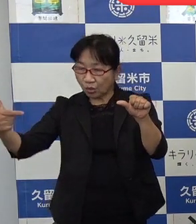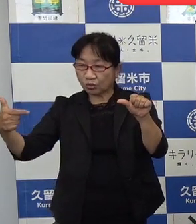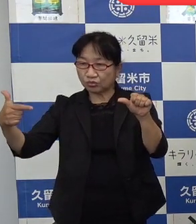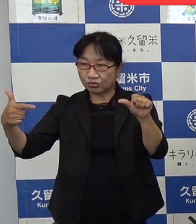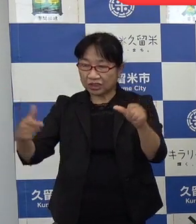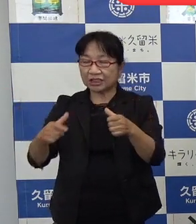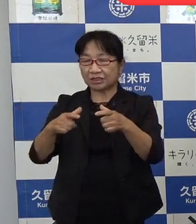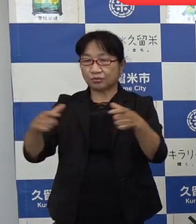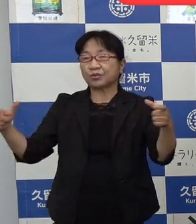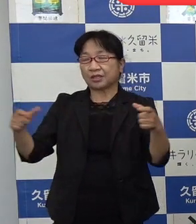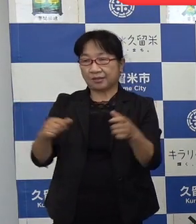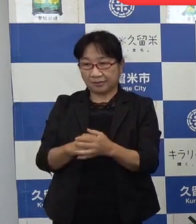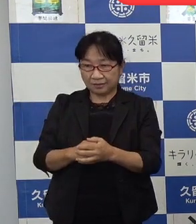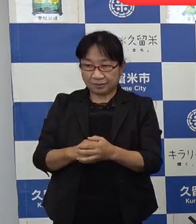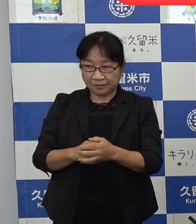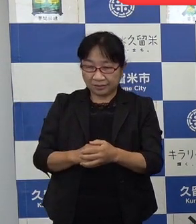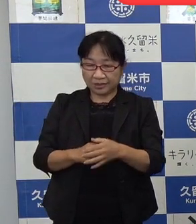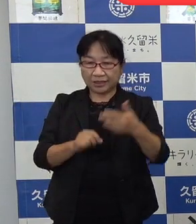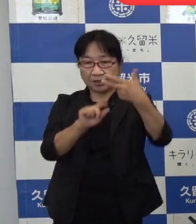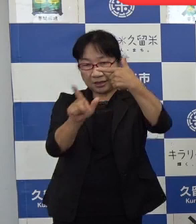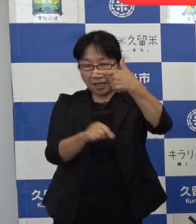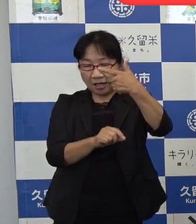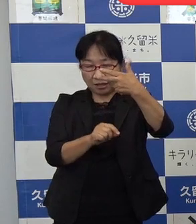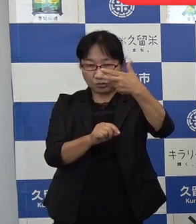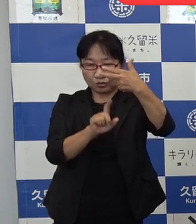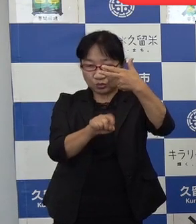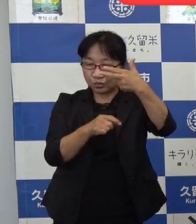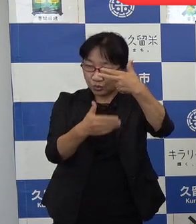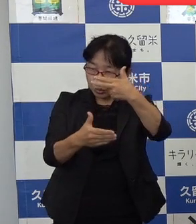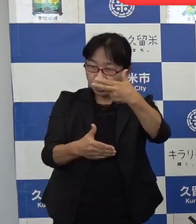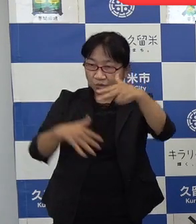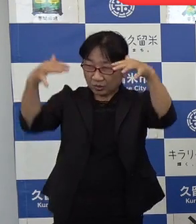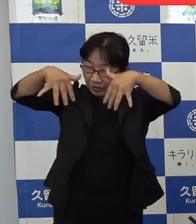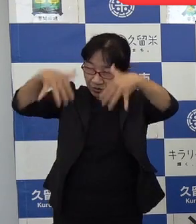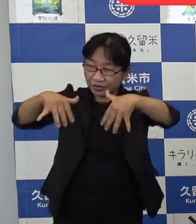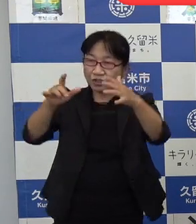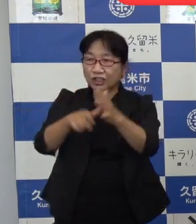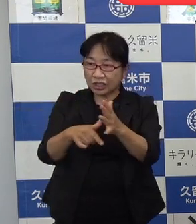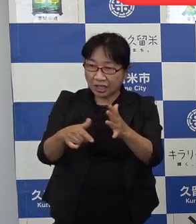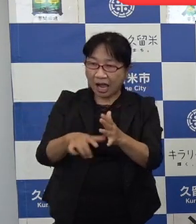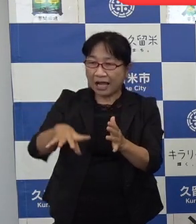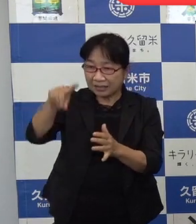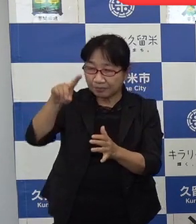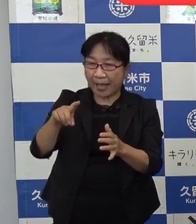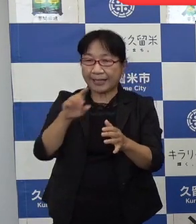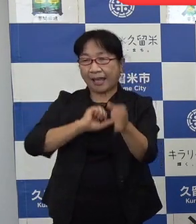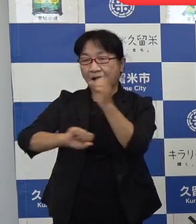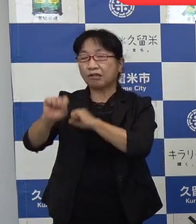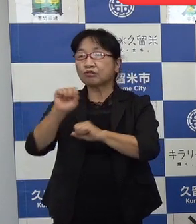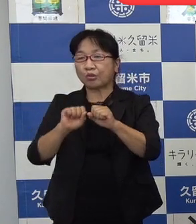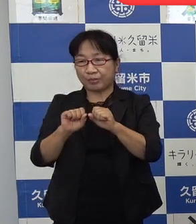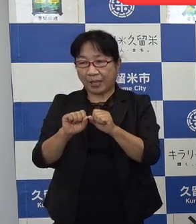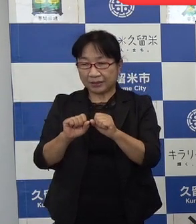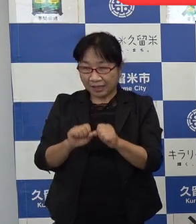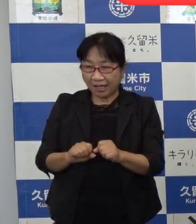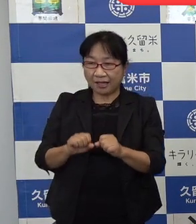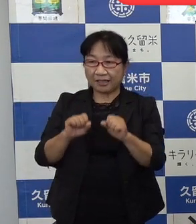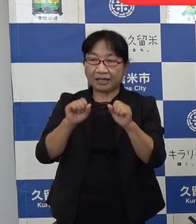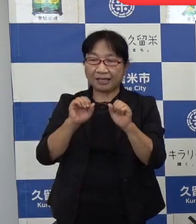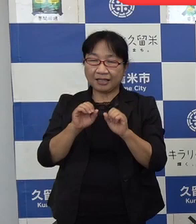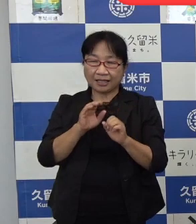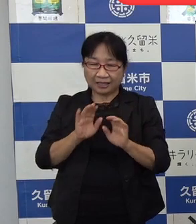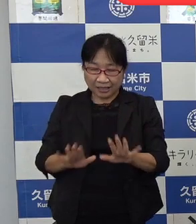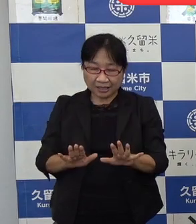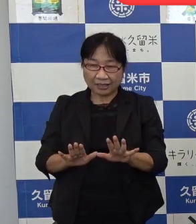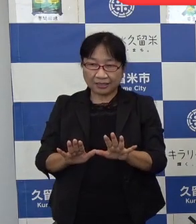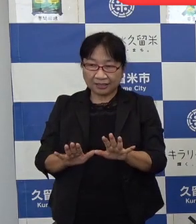ため7月18日、19日の大雨時に初めて稼働をしておりますので、現状を報告をい